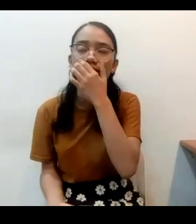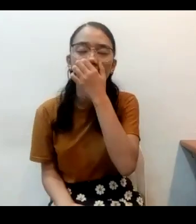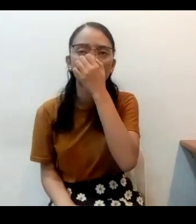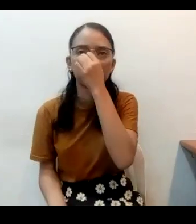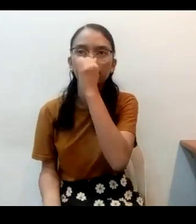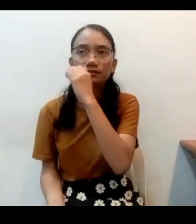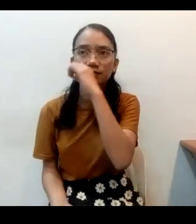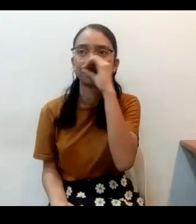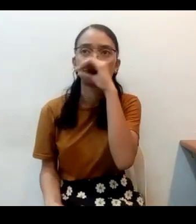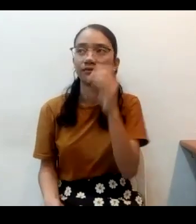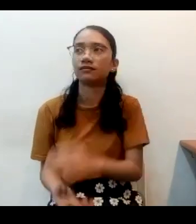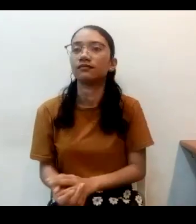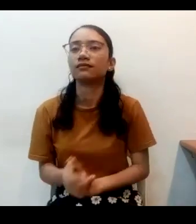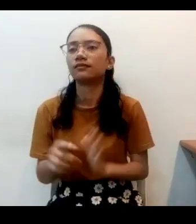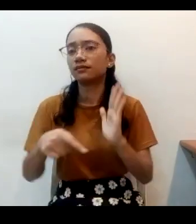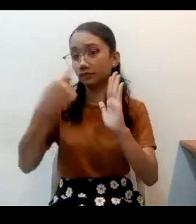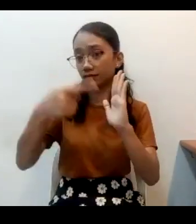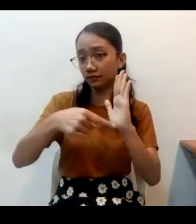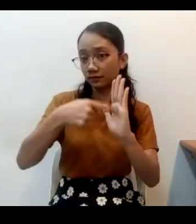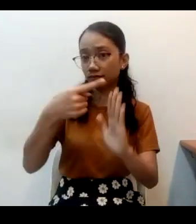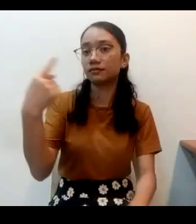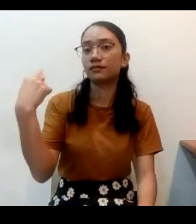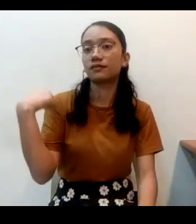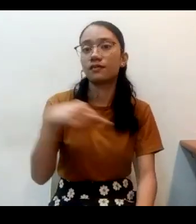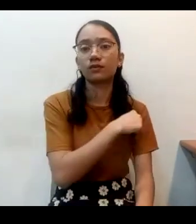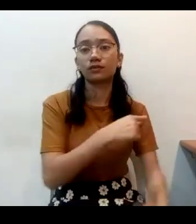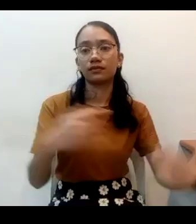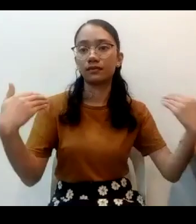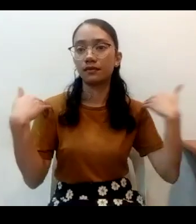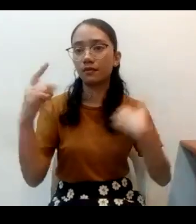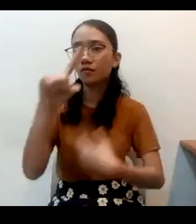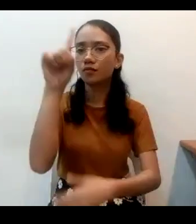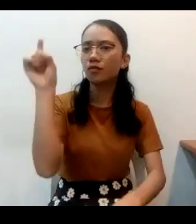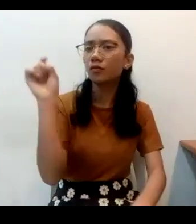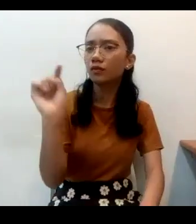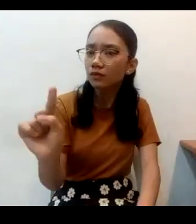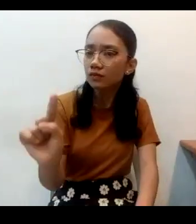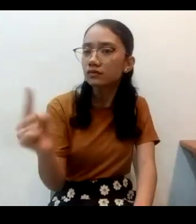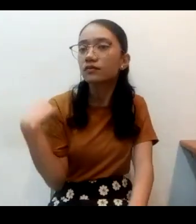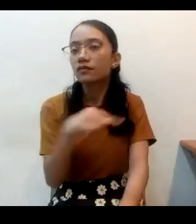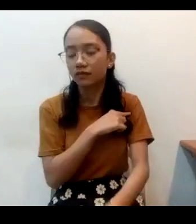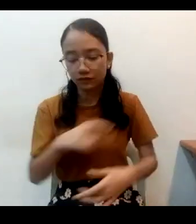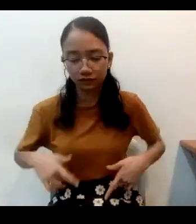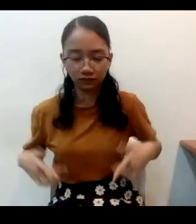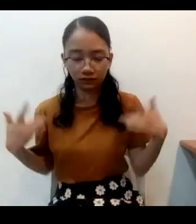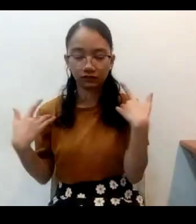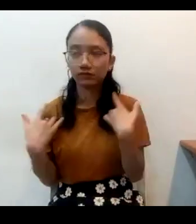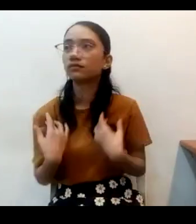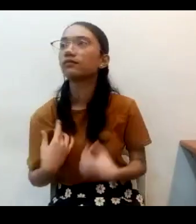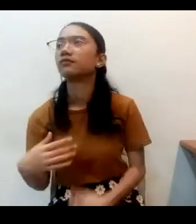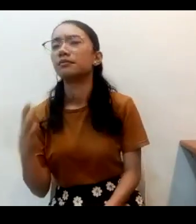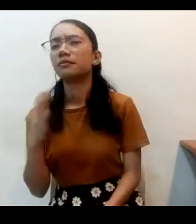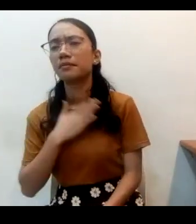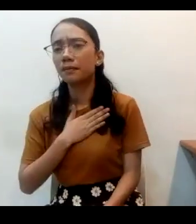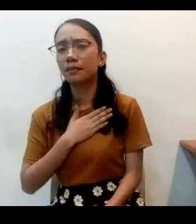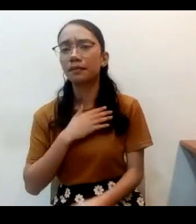Sometimes we have a question in our life. Di ba po, kung minsan ating pong tinatanong yung ating buhay, Why am I born in this kind